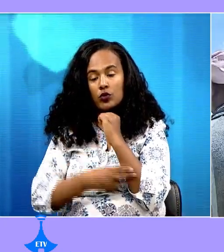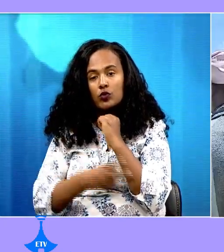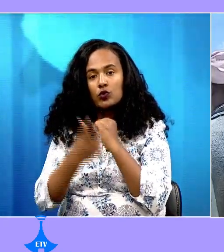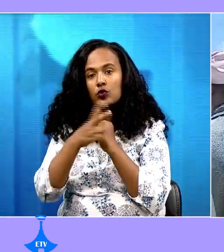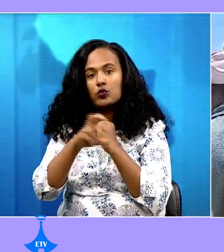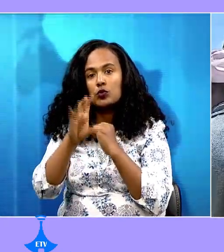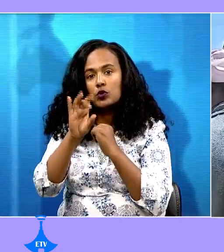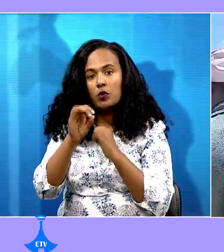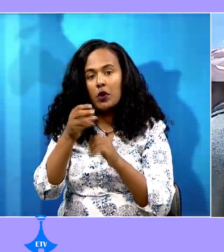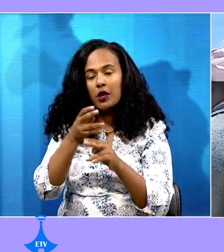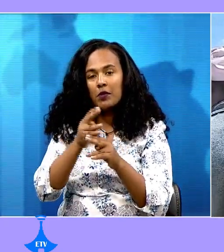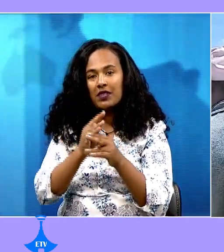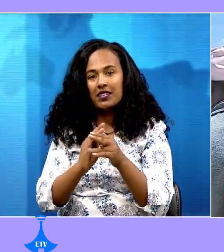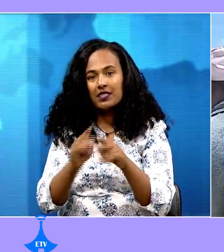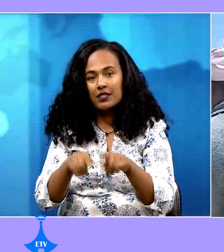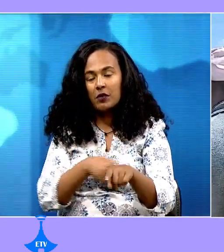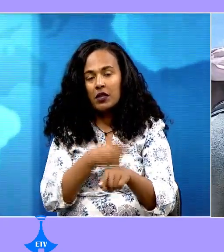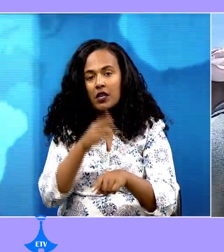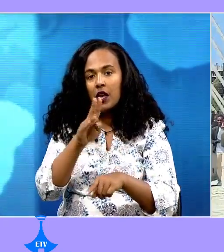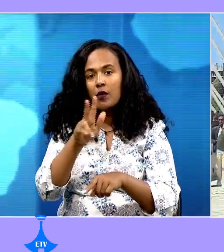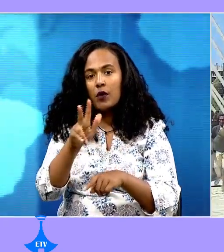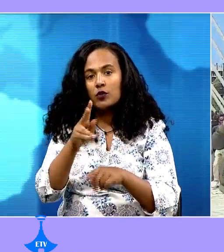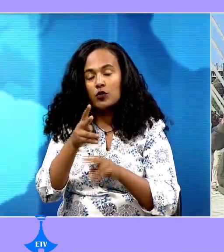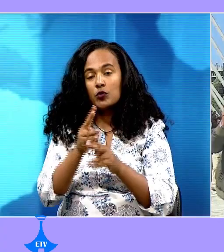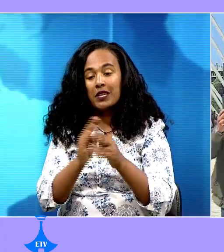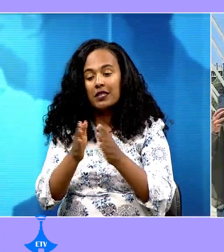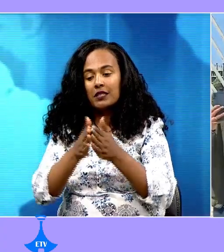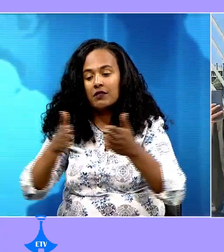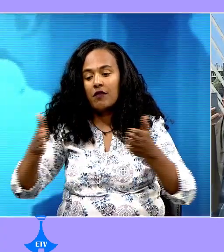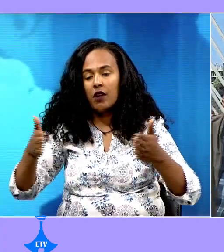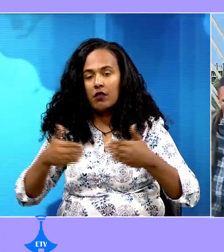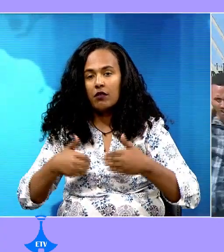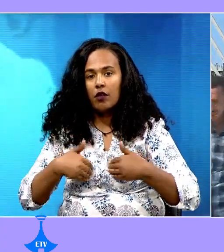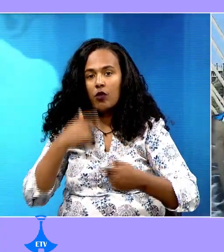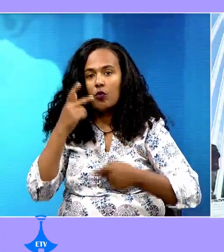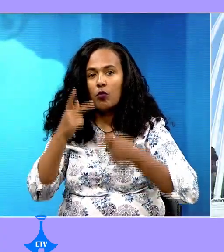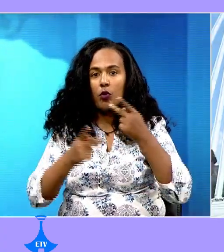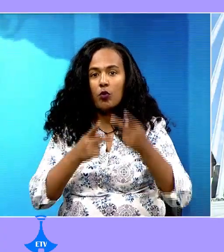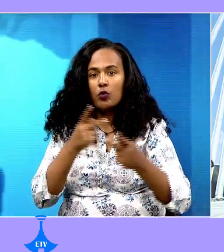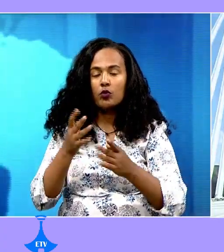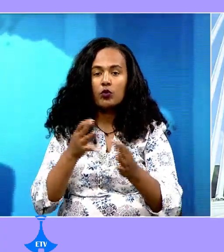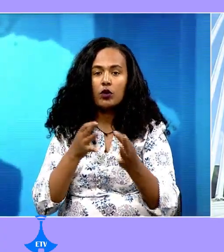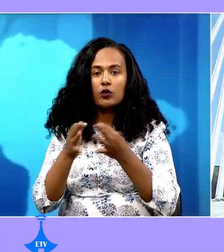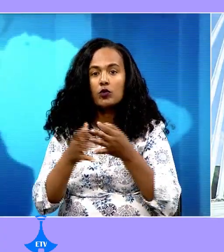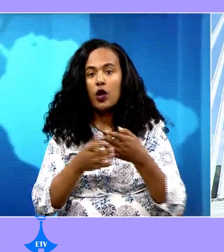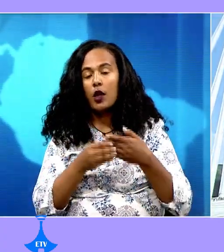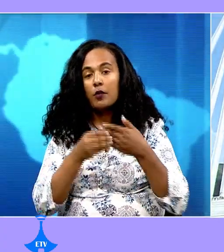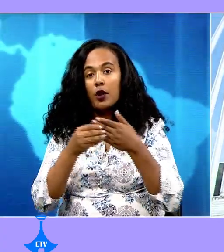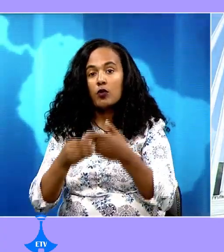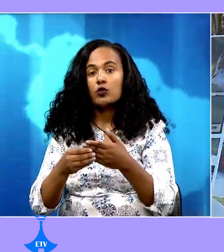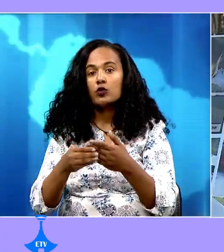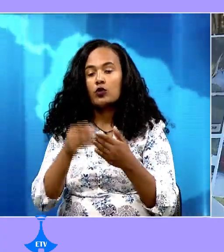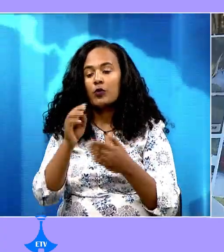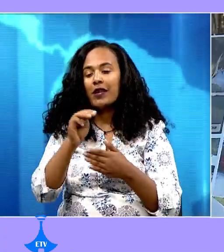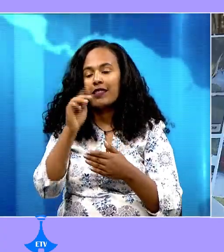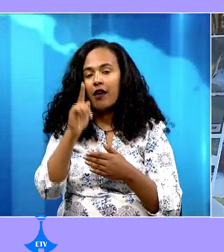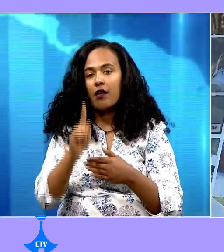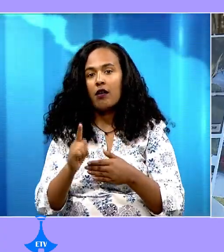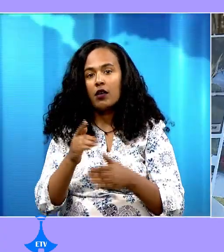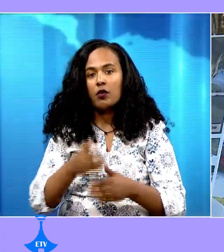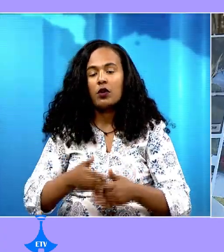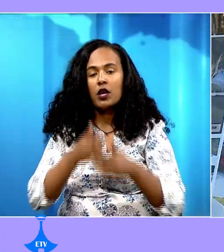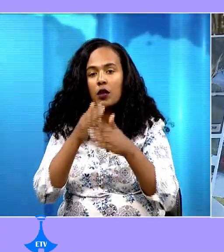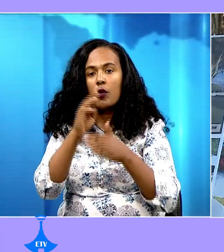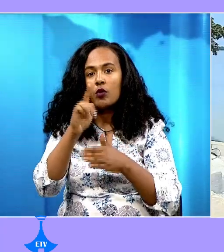380 ሜትር ርዝመትና 43 ሜትር ስፋት እንዳለውም በጉብኝት ወቅት ተገልጿል። አመራሮቹ በጣና ዳር የሚገነባውን